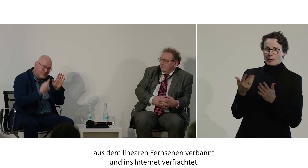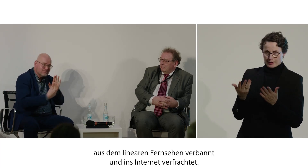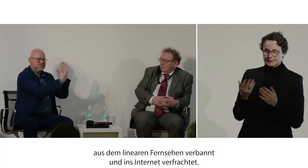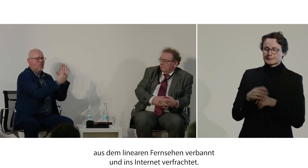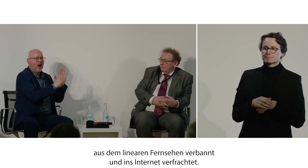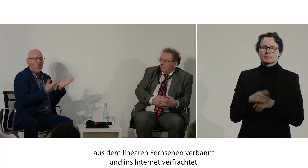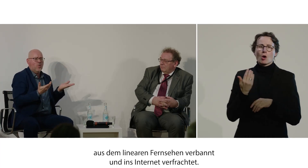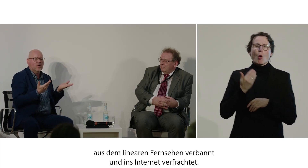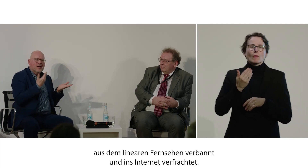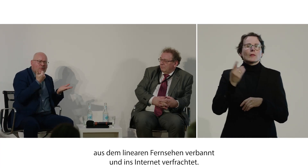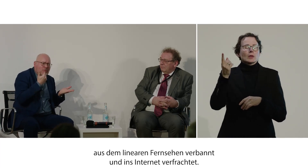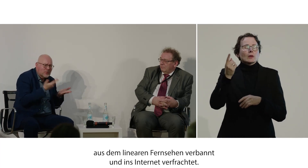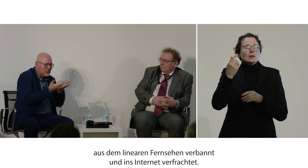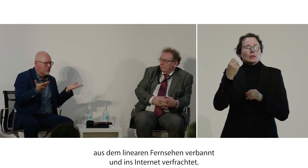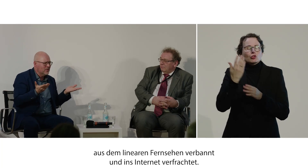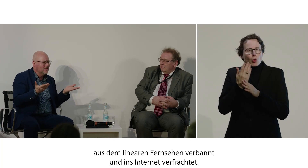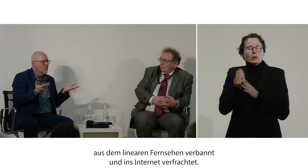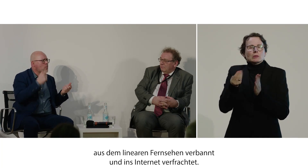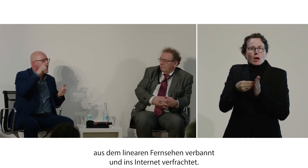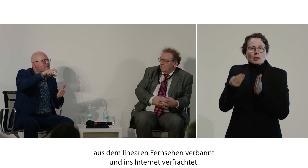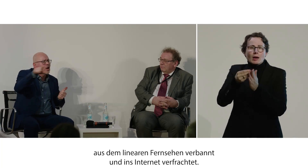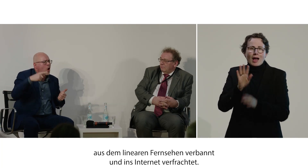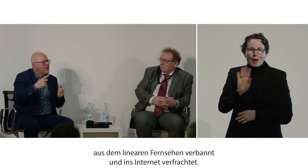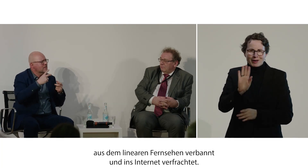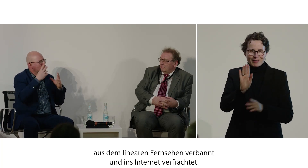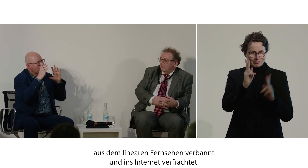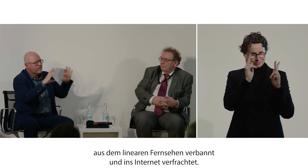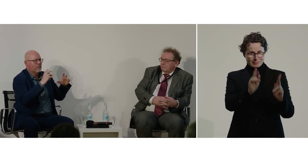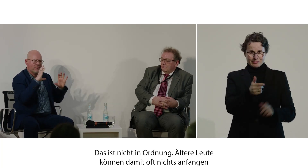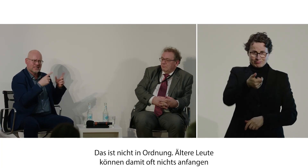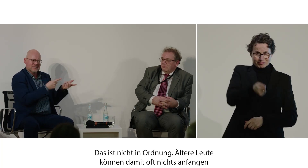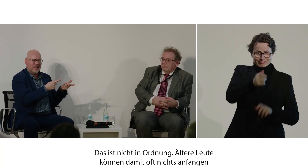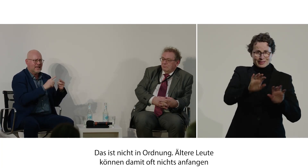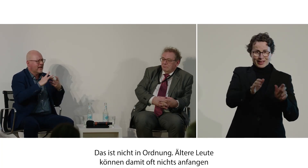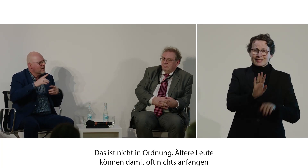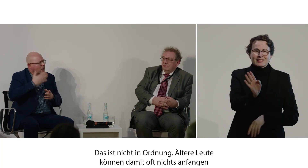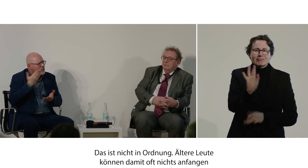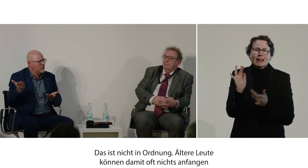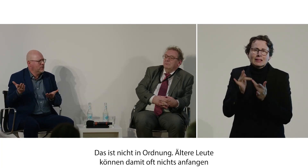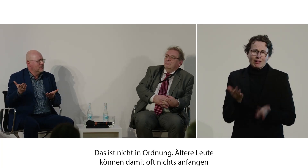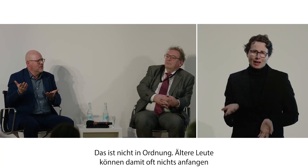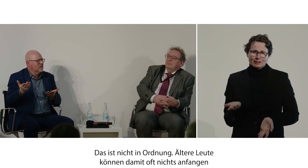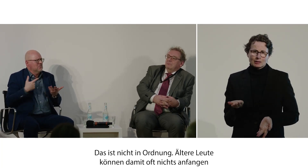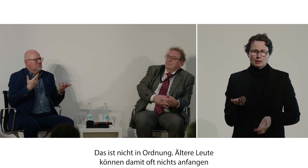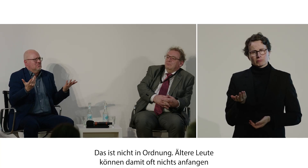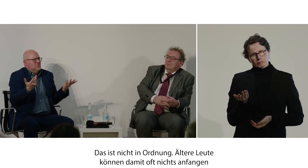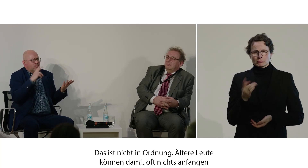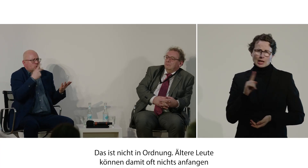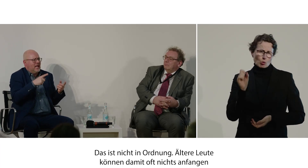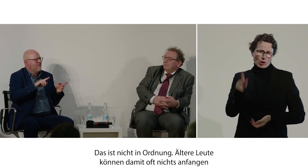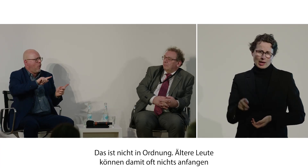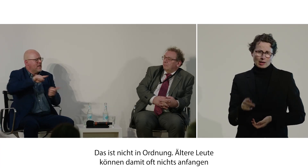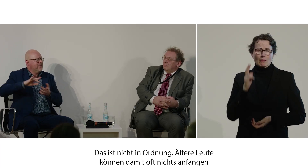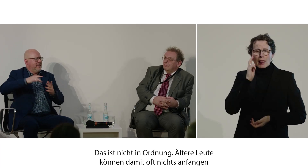aus dem linearen Fernsehen verbannt und wird ins Internet verfrachtet. Und das finde ich eben auch nicht in Ordnung, weil ältere Leute